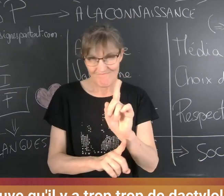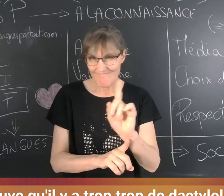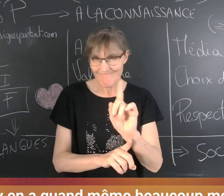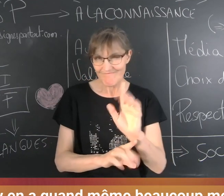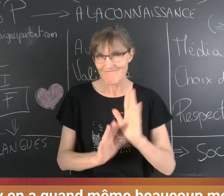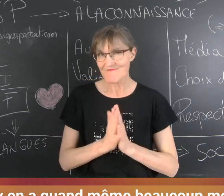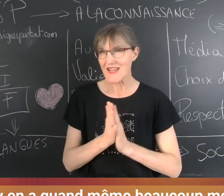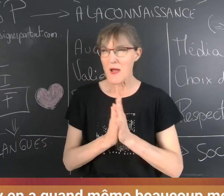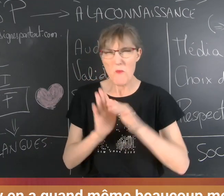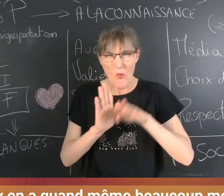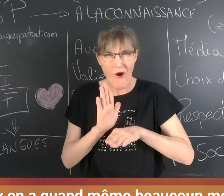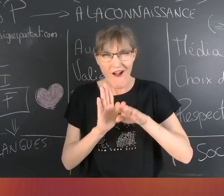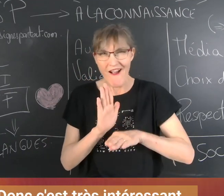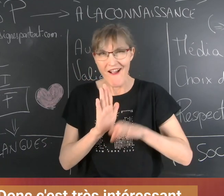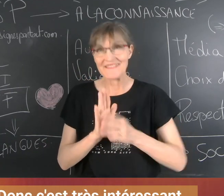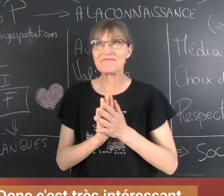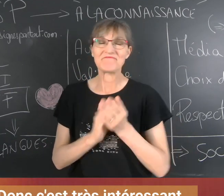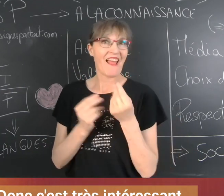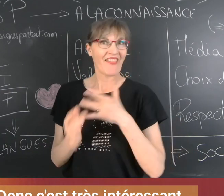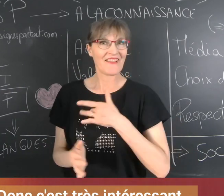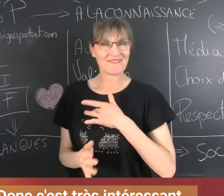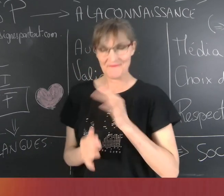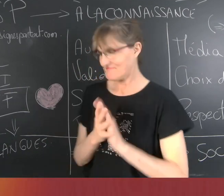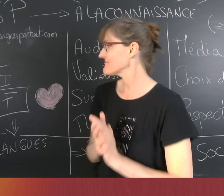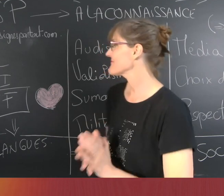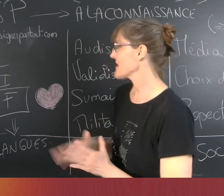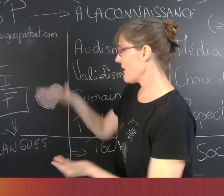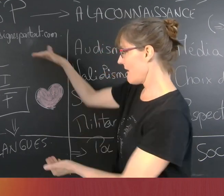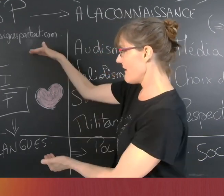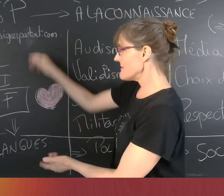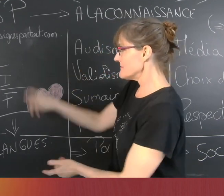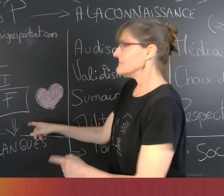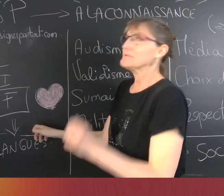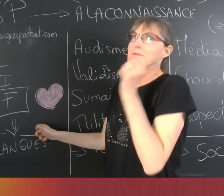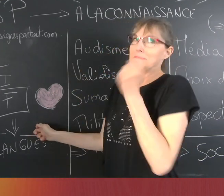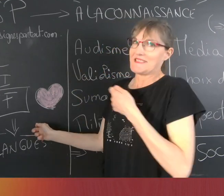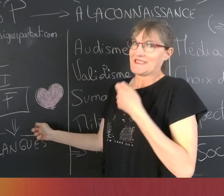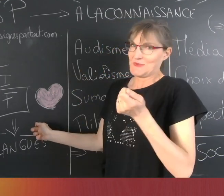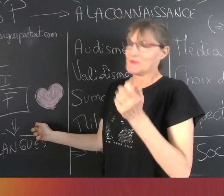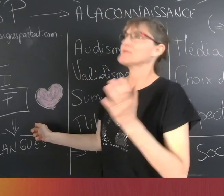de dactylologie. En France, il y en a quand même beaucoup moins. Donc, c'est très, c'est intéressant.